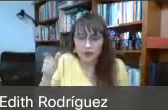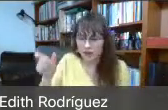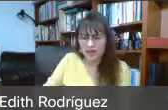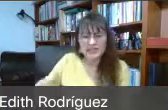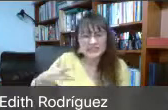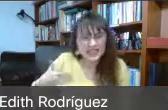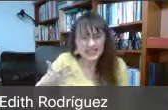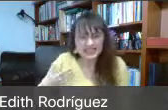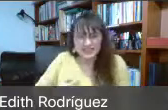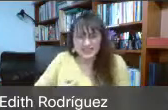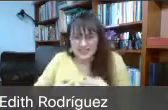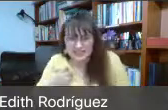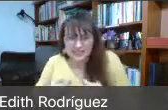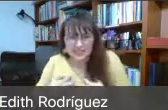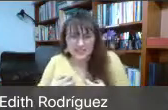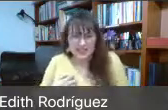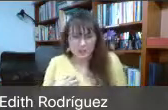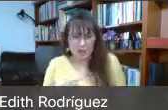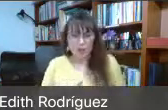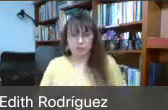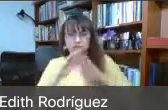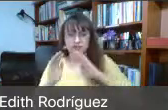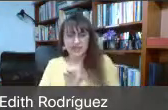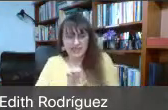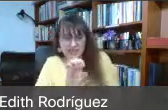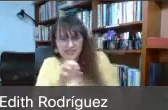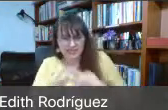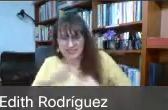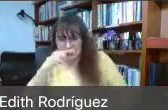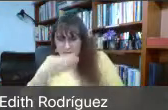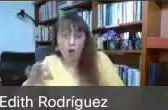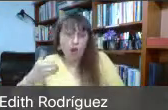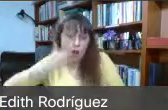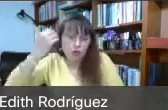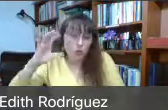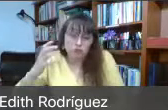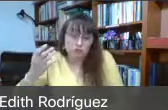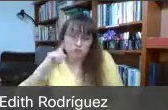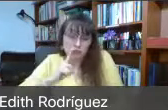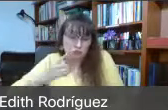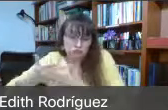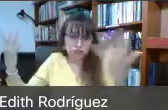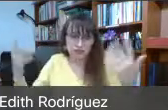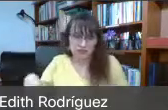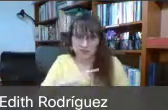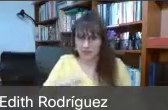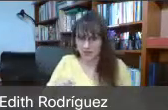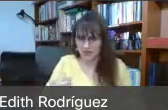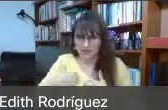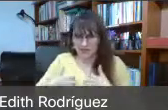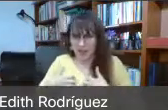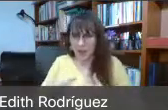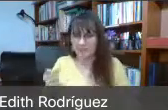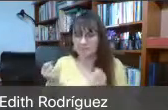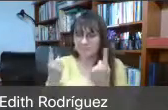la compasión. En esta cápsula es muy importante comprender las distintas emociones de los niños o de